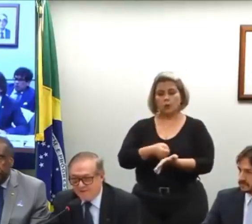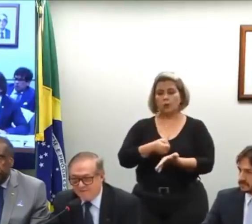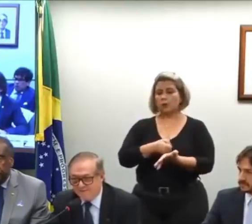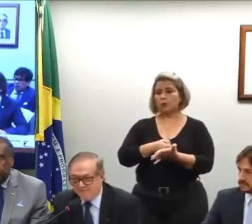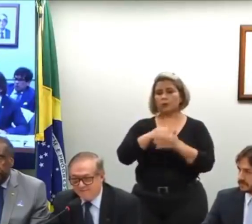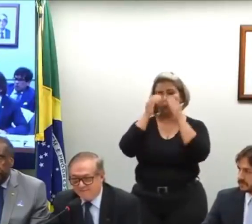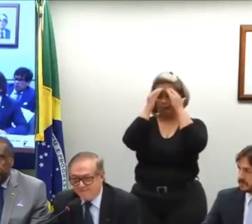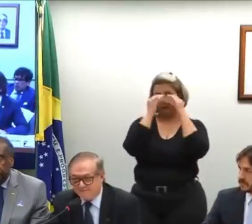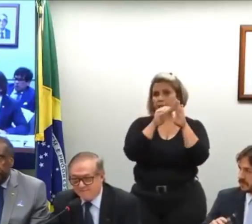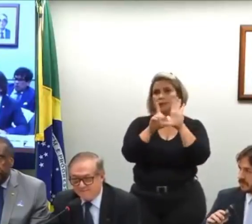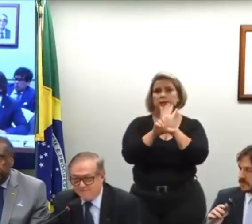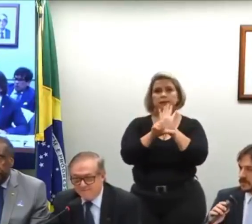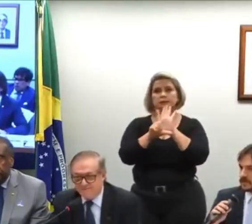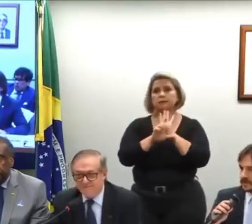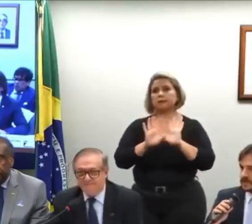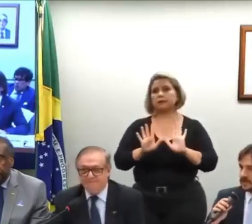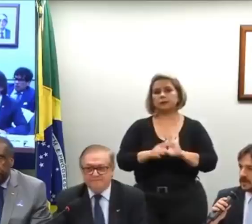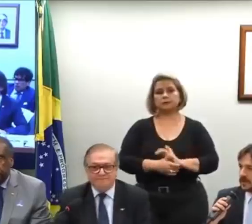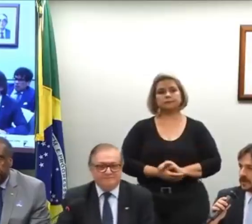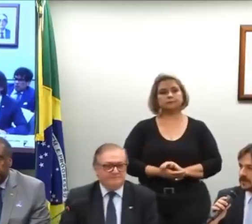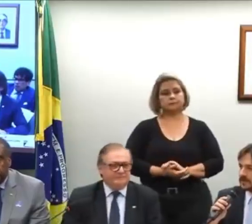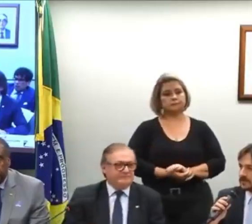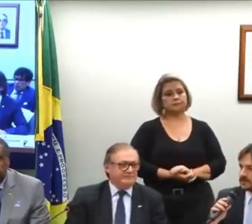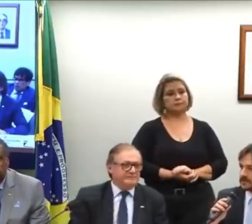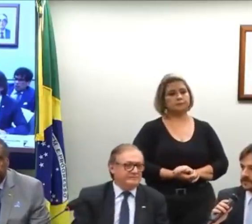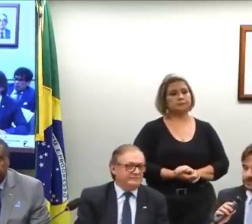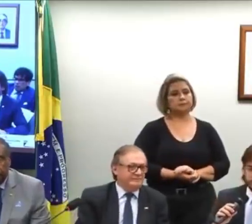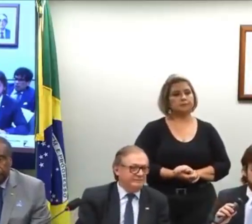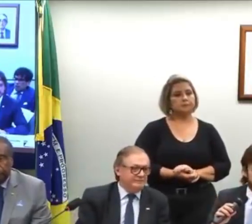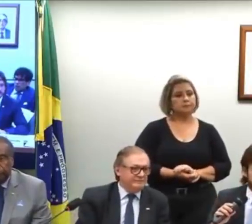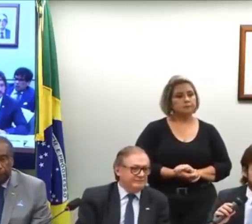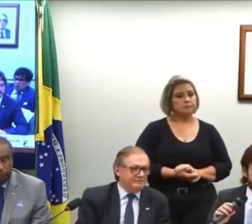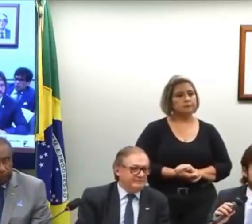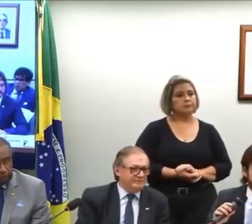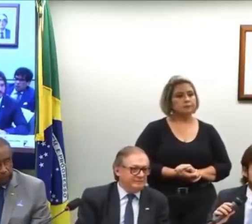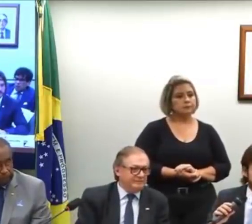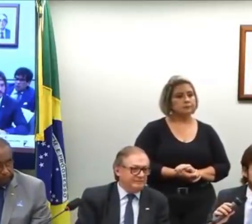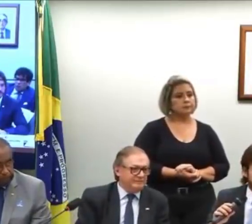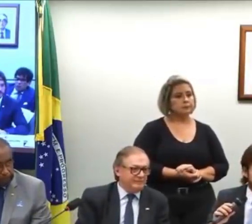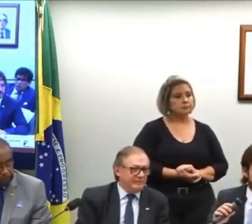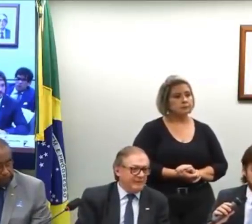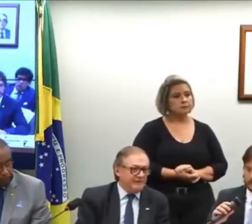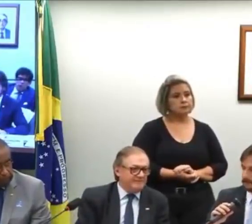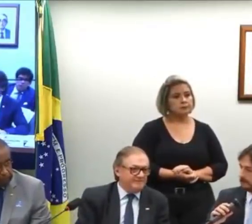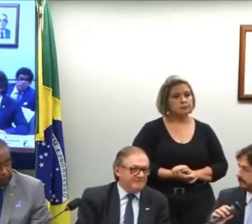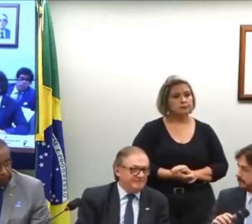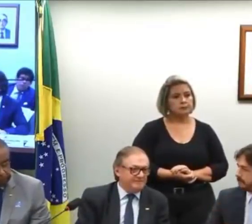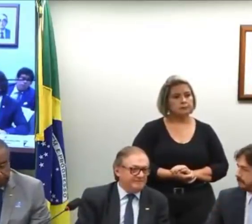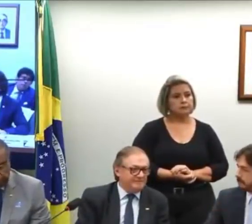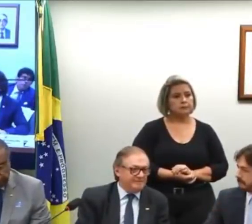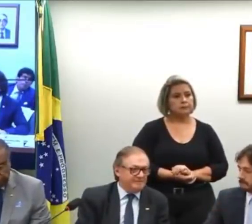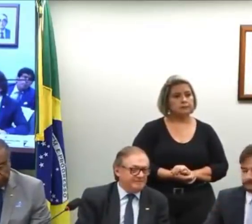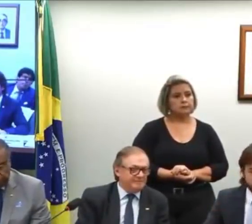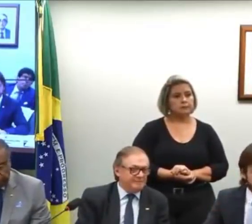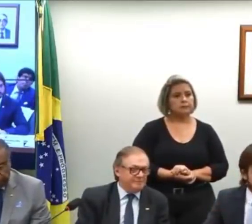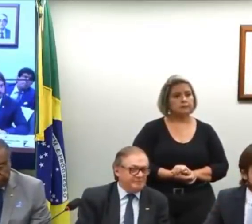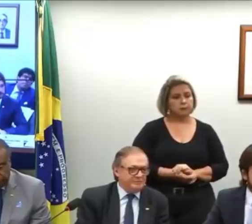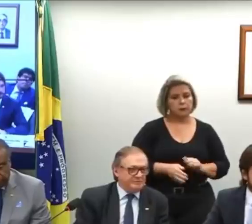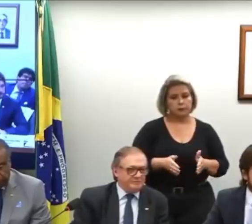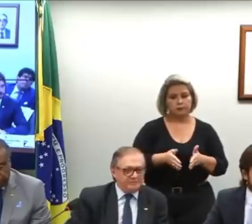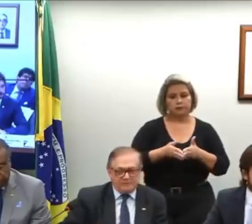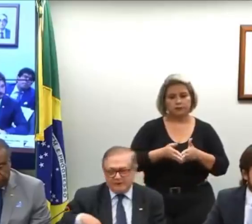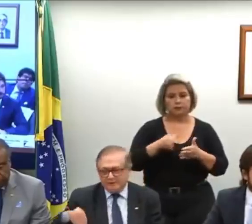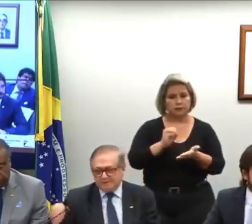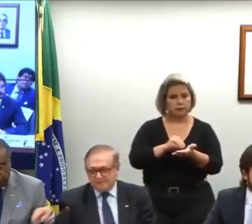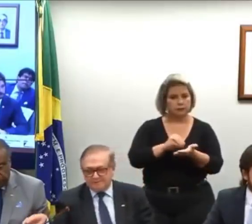culpa também joga em frente à sede com metas onde encontrar por favor me senti aqui esperando um desrespeito com o